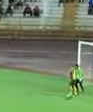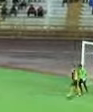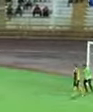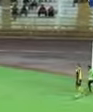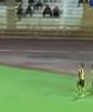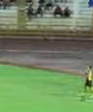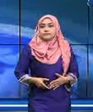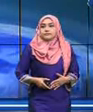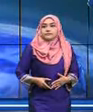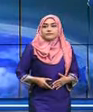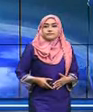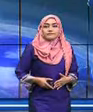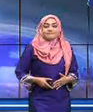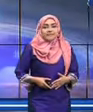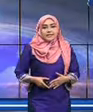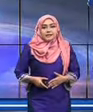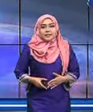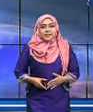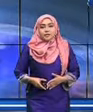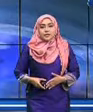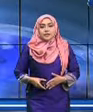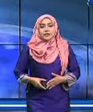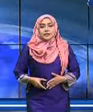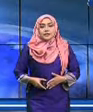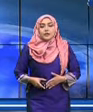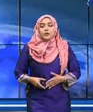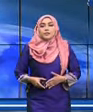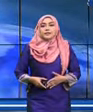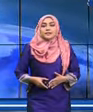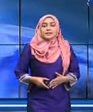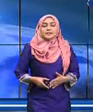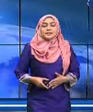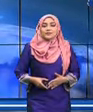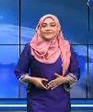Baiklah, dengan itu sekian berita. Assalamualaikum dan salam sejahtera.